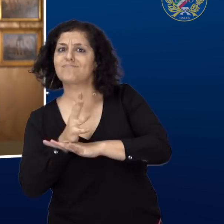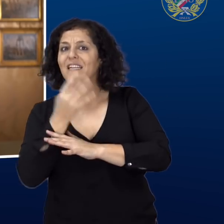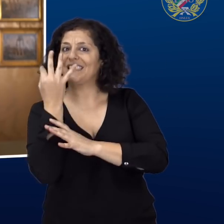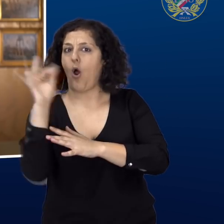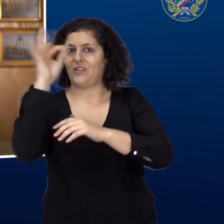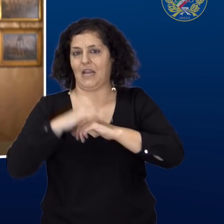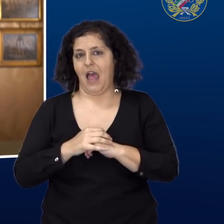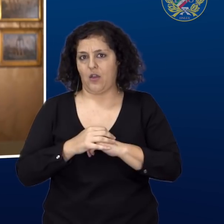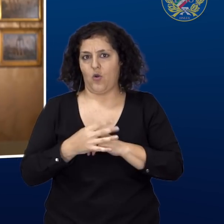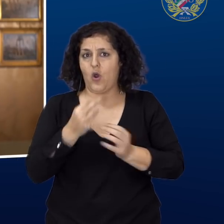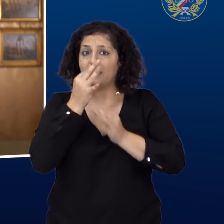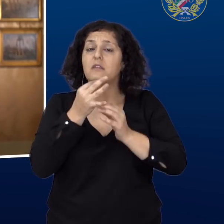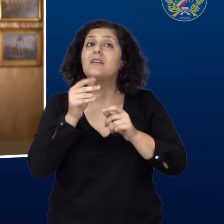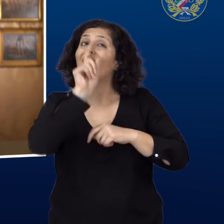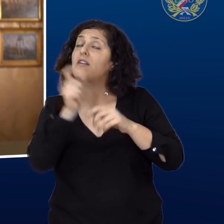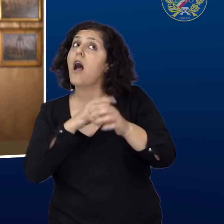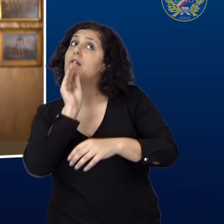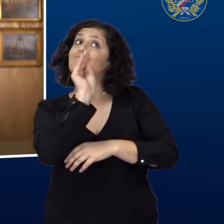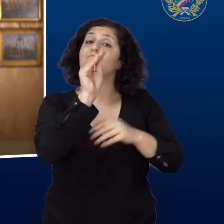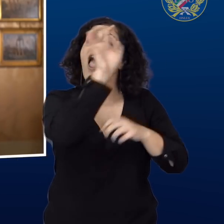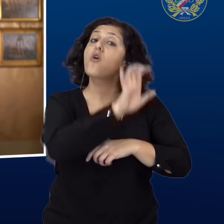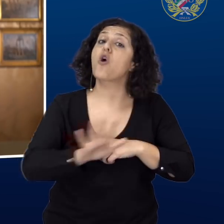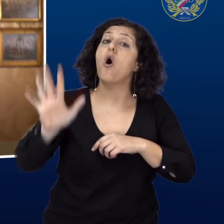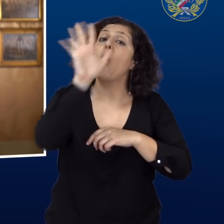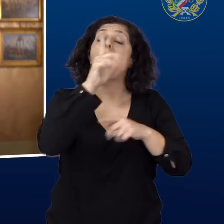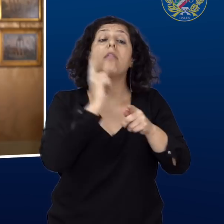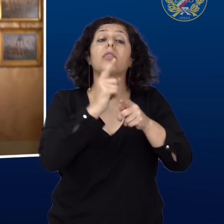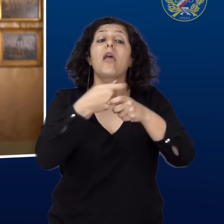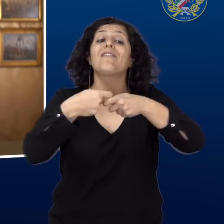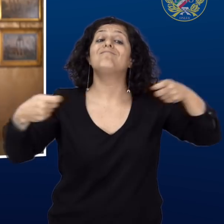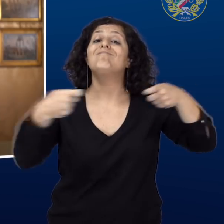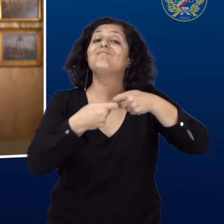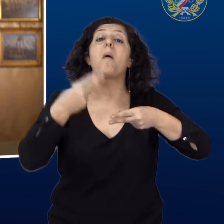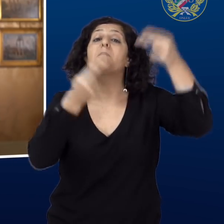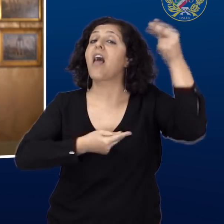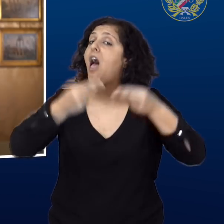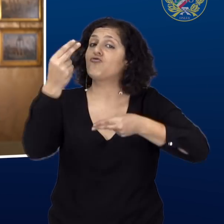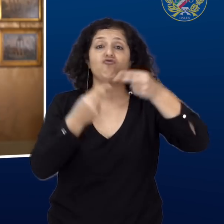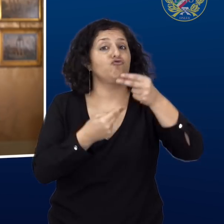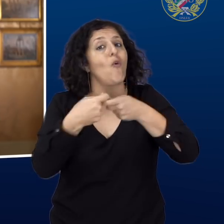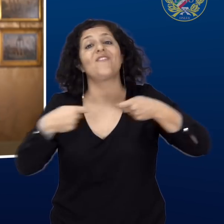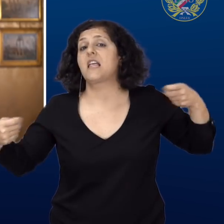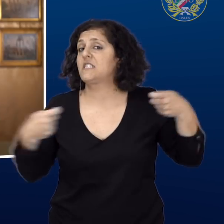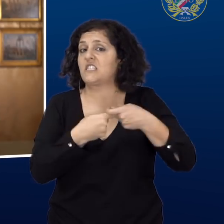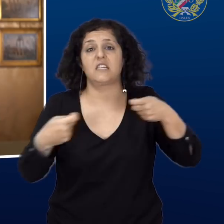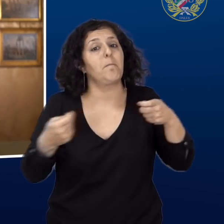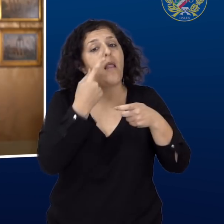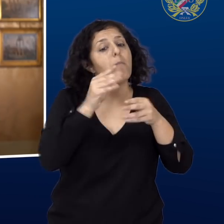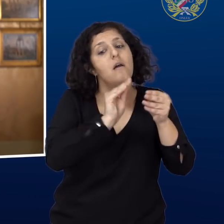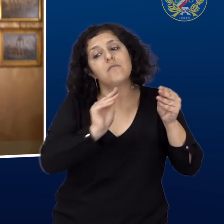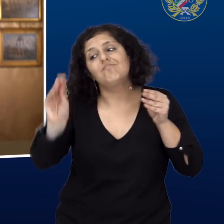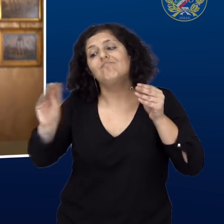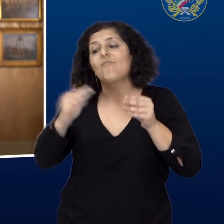tutta la flessibilità di bilancio di cui ci sarà bisogno per sostenere le nostre famiglie, le nostre imprese. L'Europa